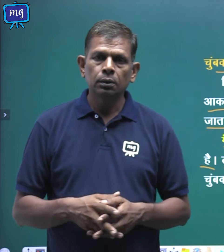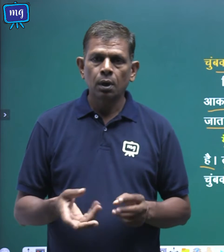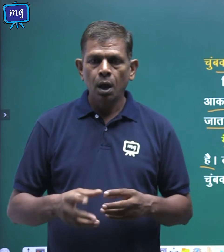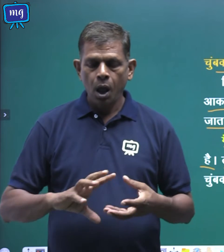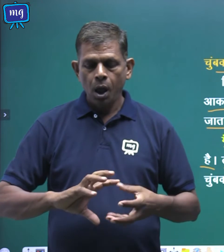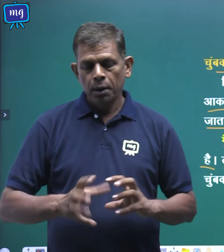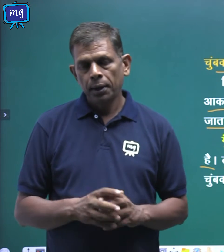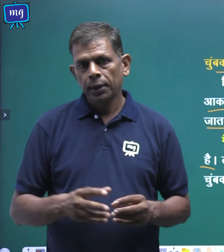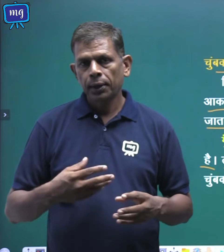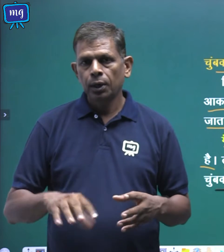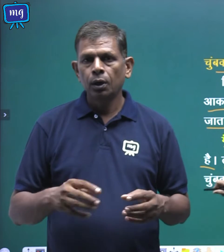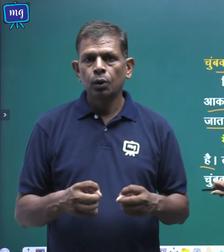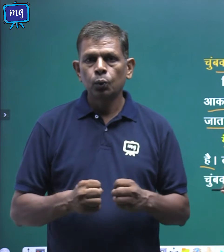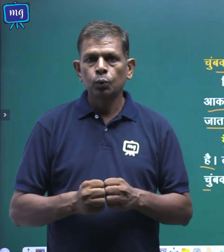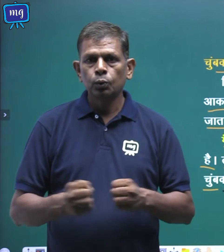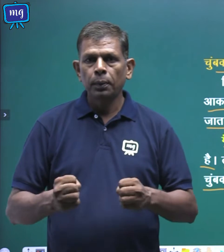बनाए गए चुंबक